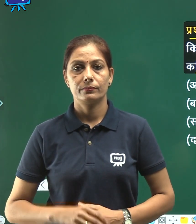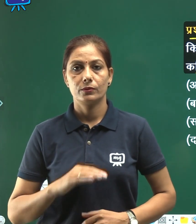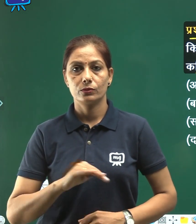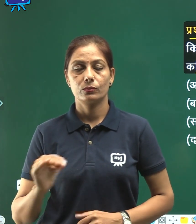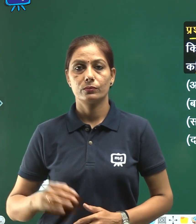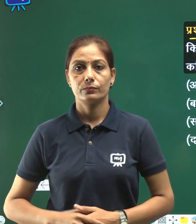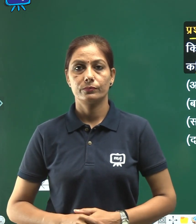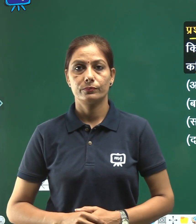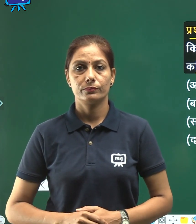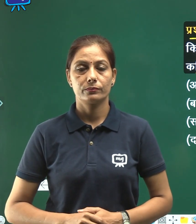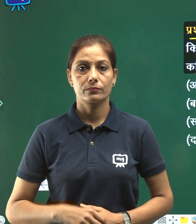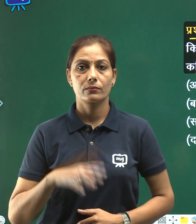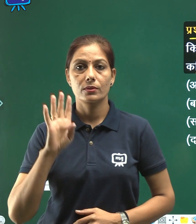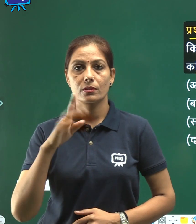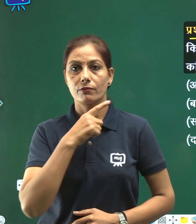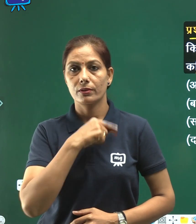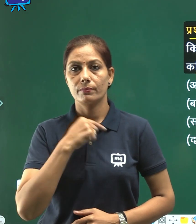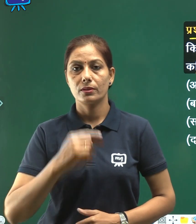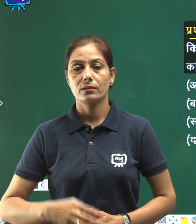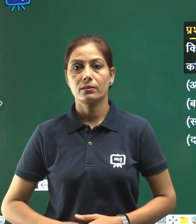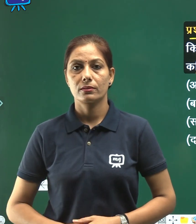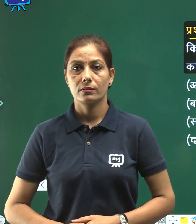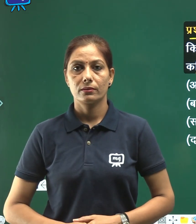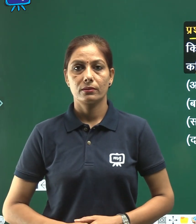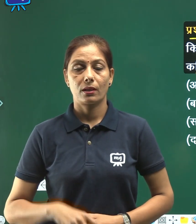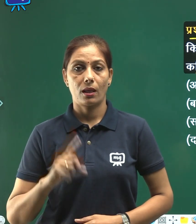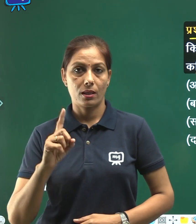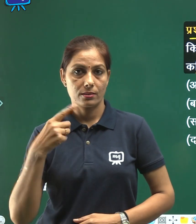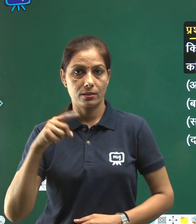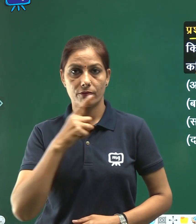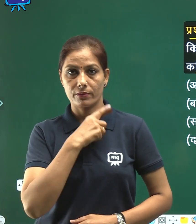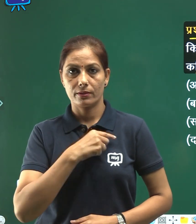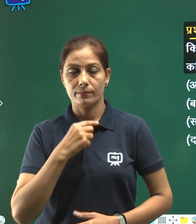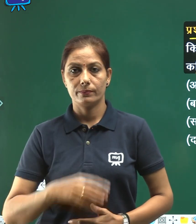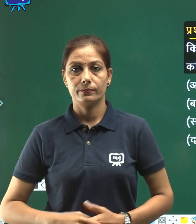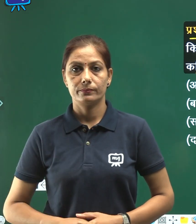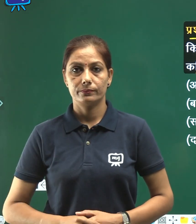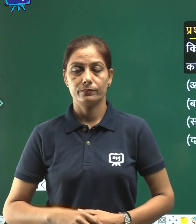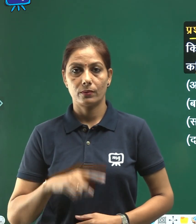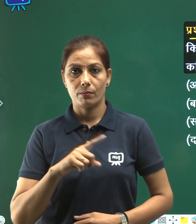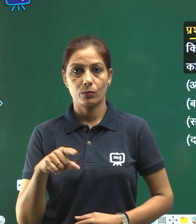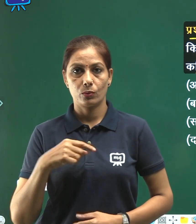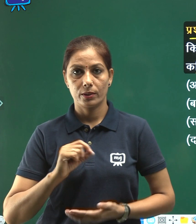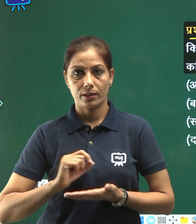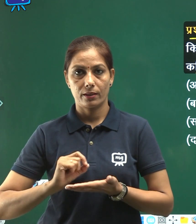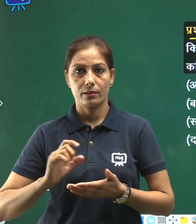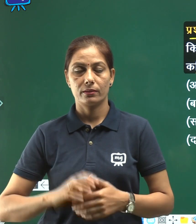बच्चों, इन 4 विकल्प में से एक सही विकल्प आपको लिखना